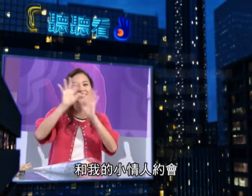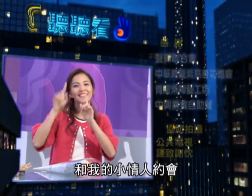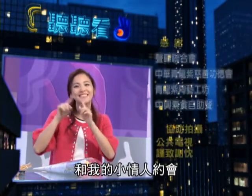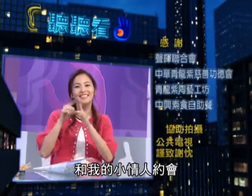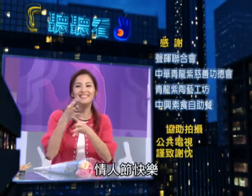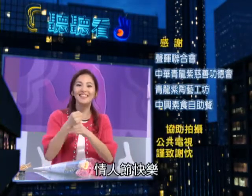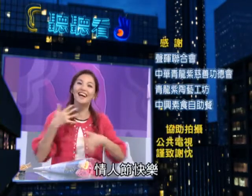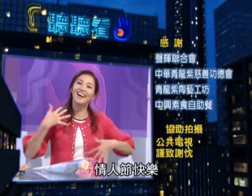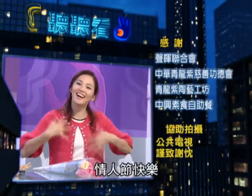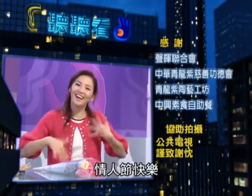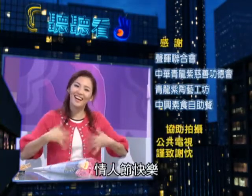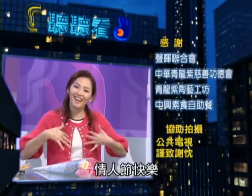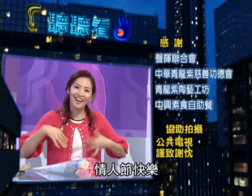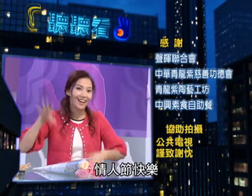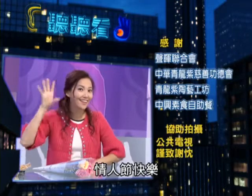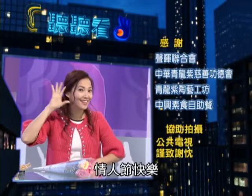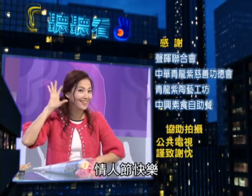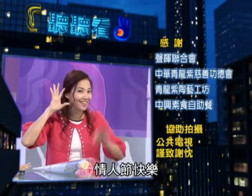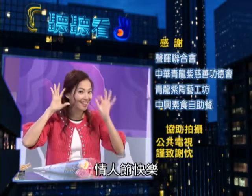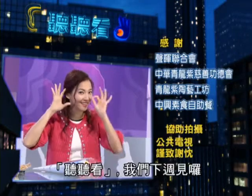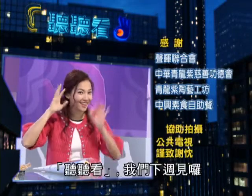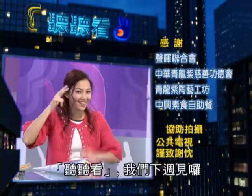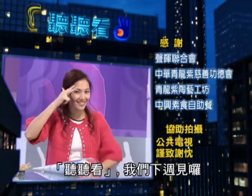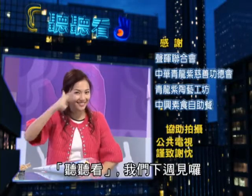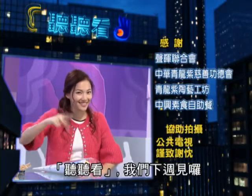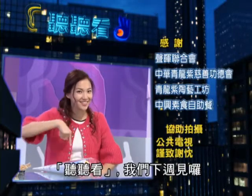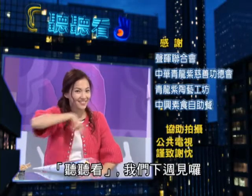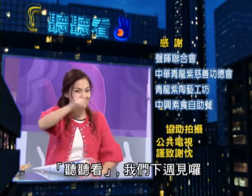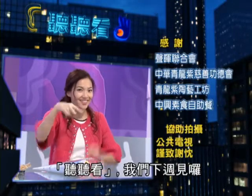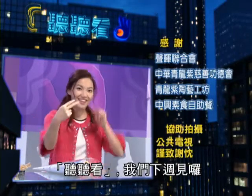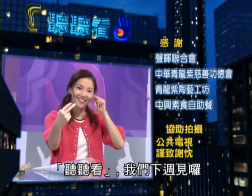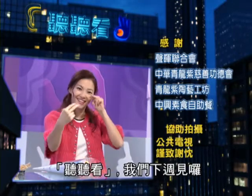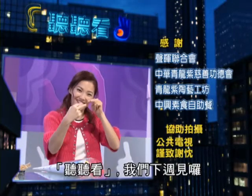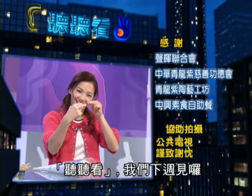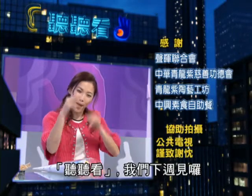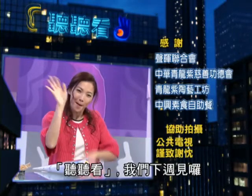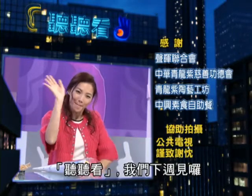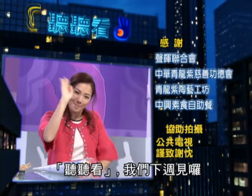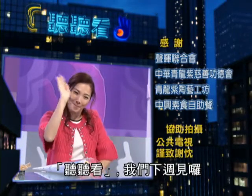情人节快乐，听听看，我们下周见咯，拜拜。